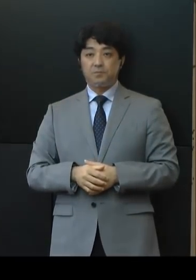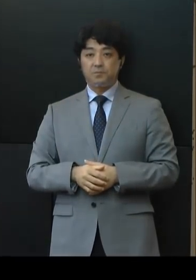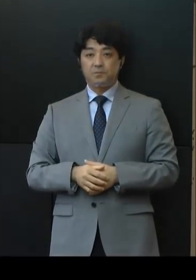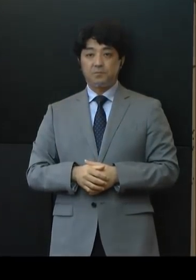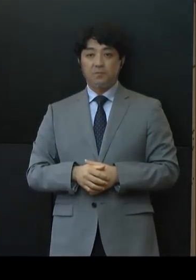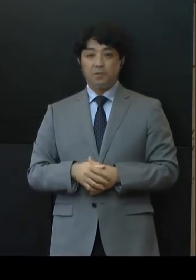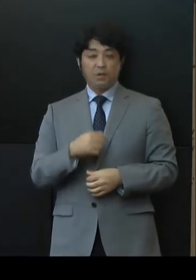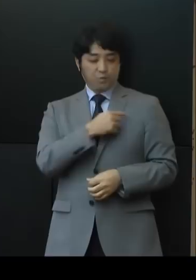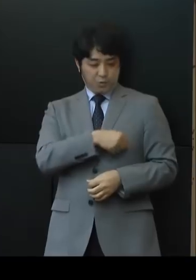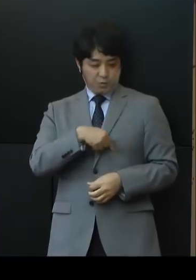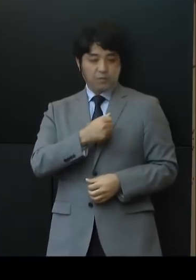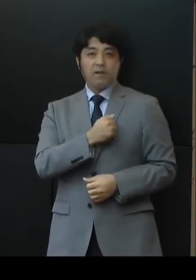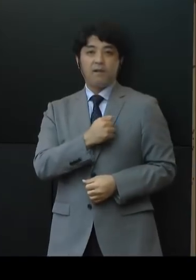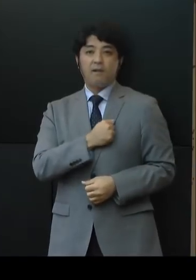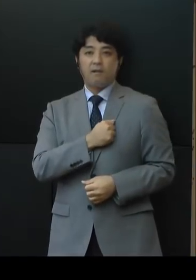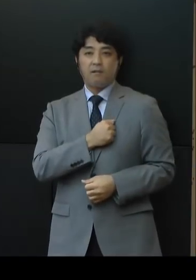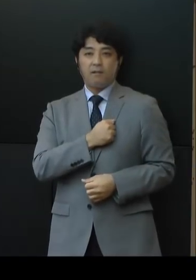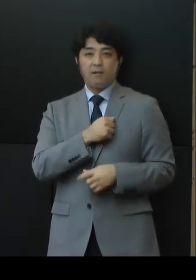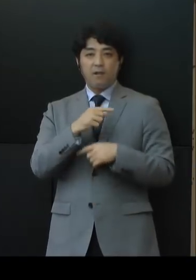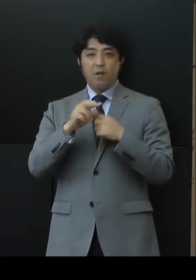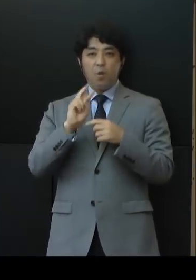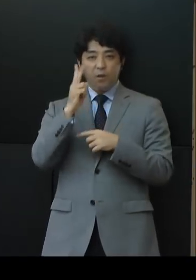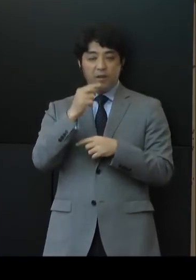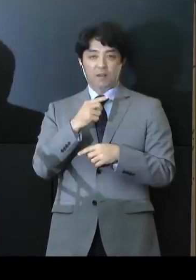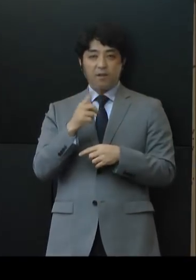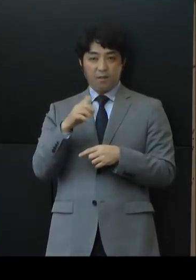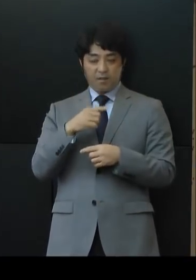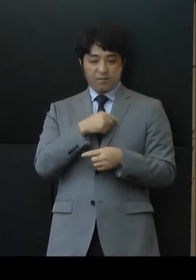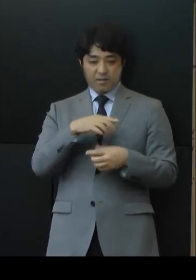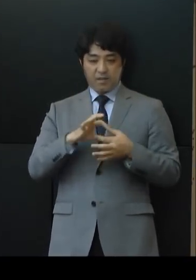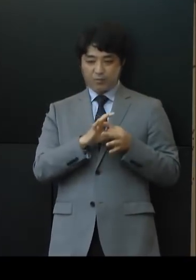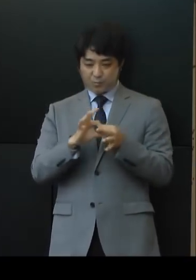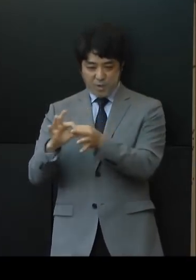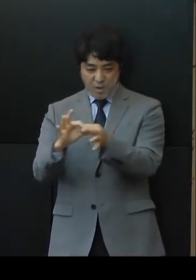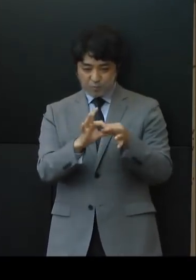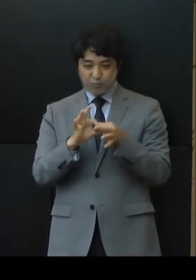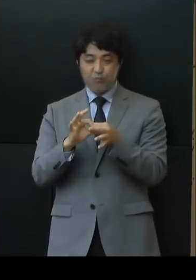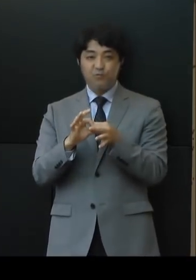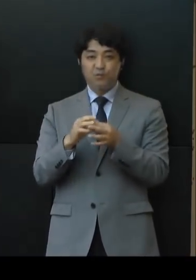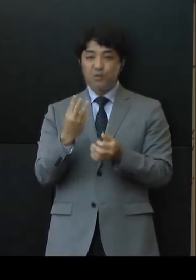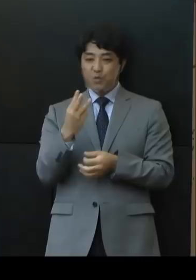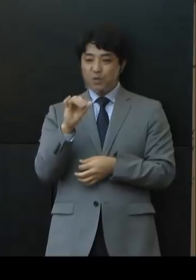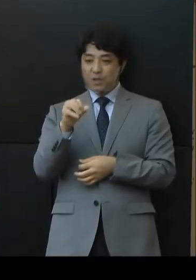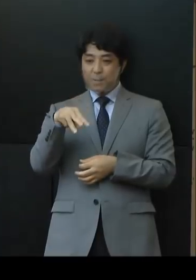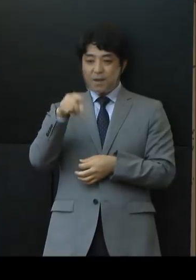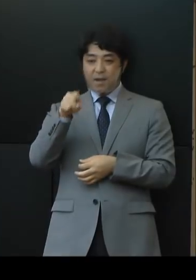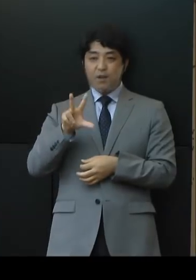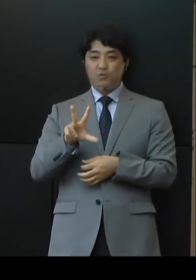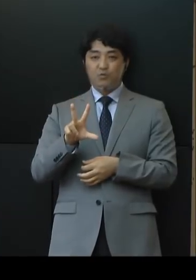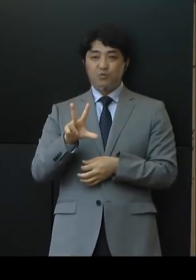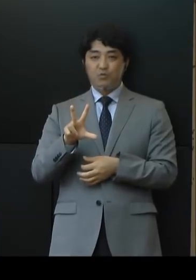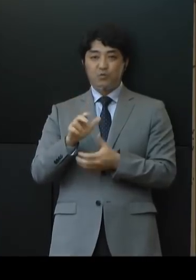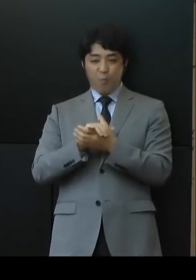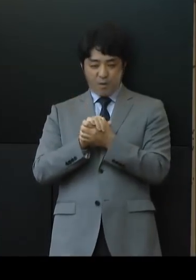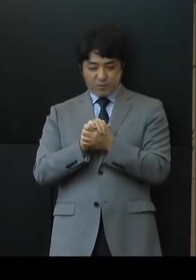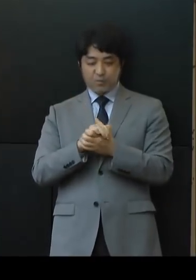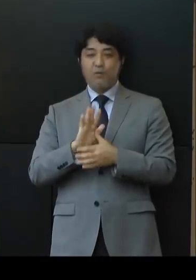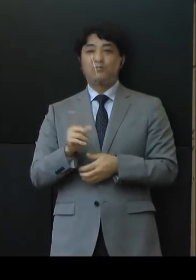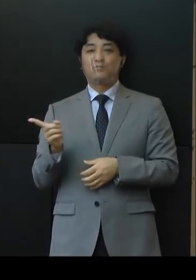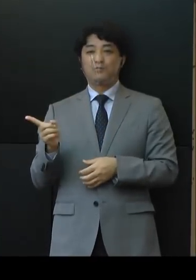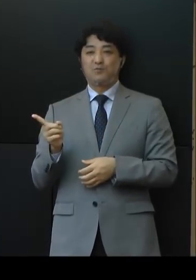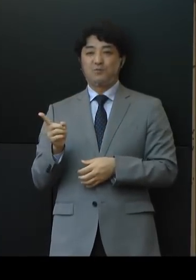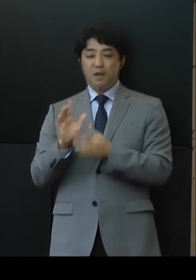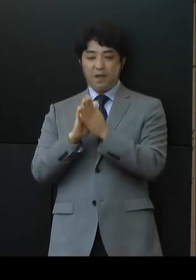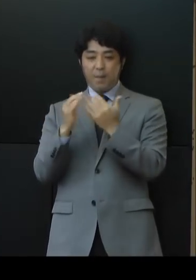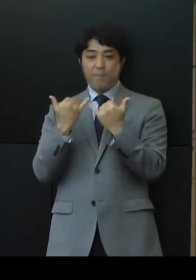ぬちど宝です。県民にはゆいまーるという大切な人を思いやる言葉があります。県民の命